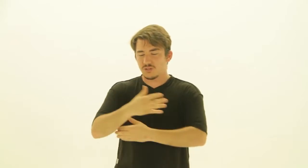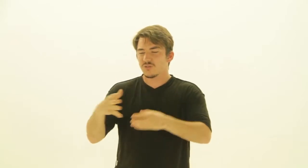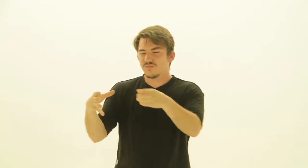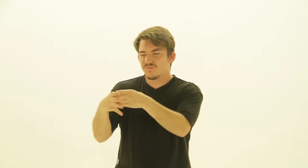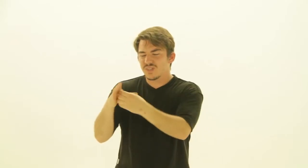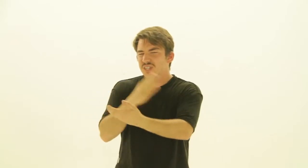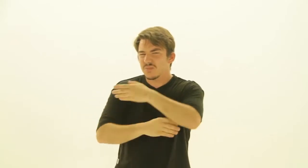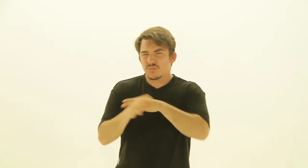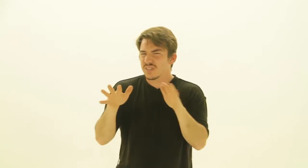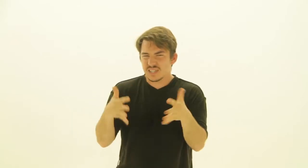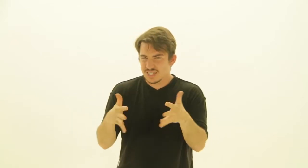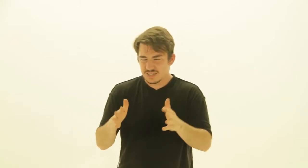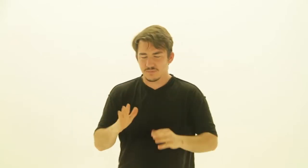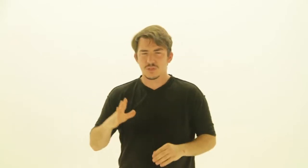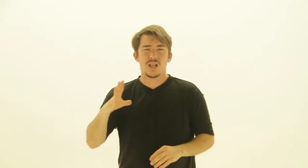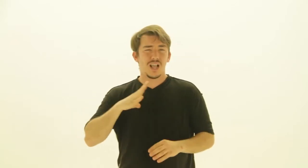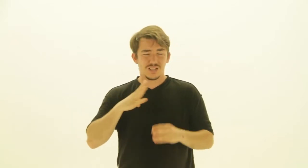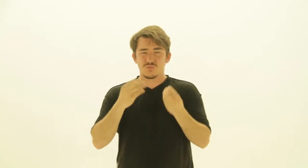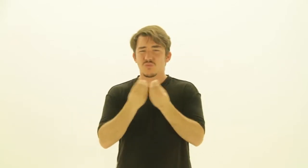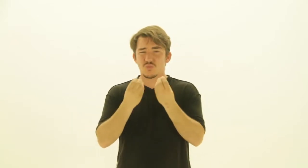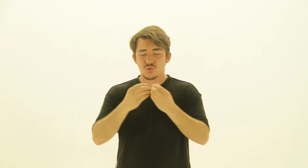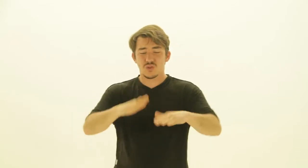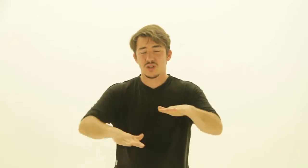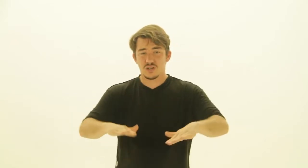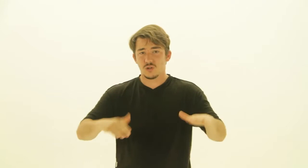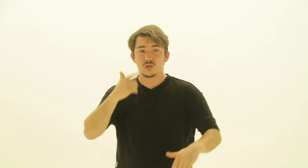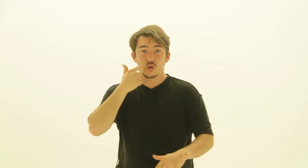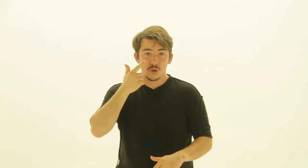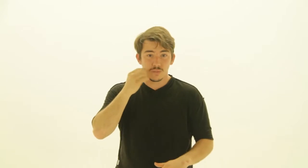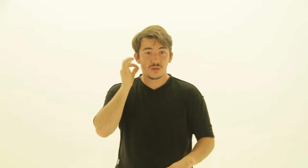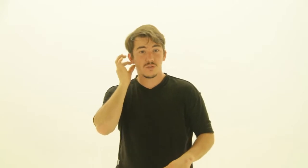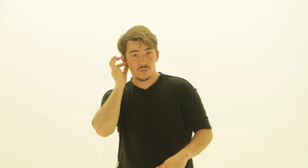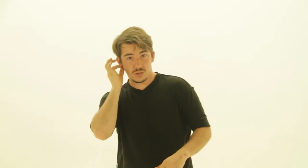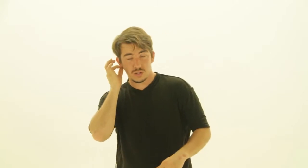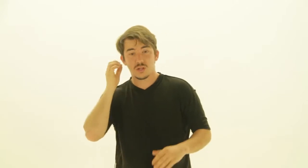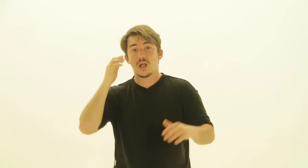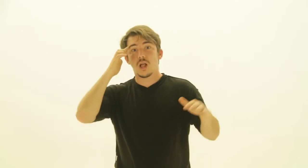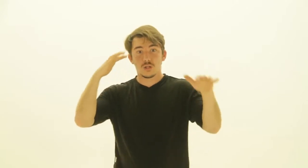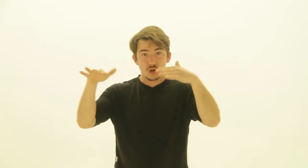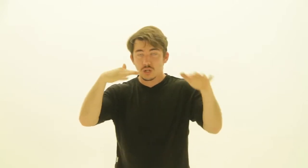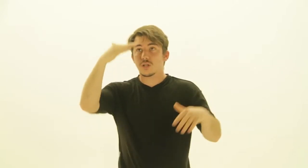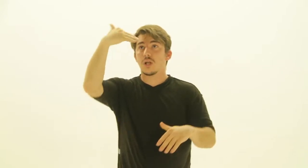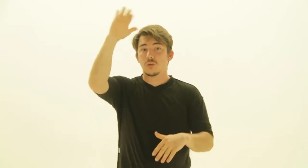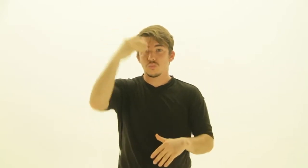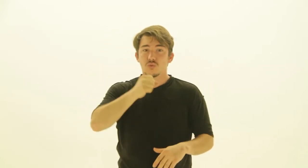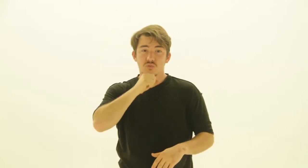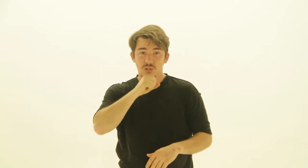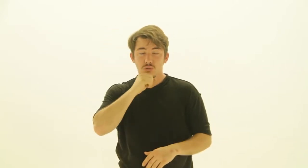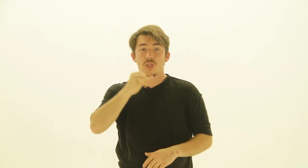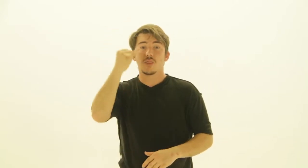de discapacitados? Hay muchas personas, niños, varones y mujeres, adolescentes,